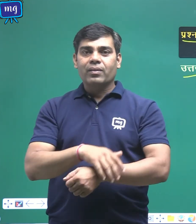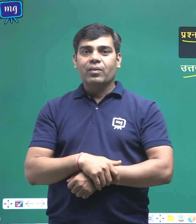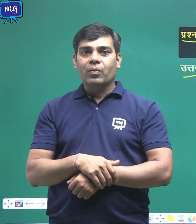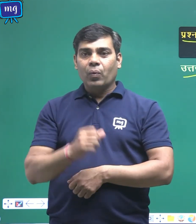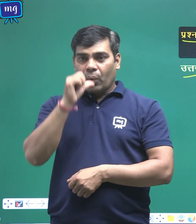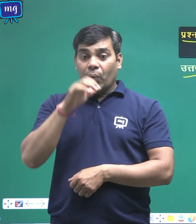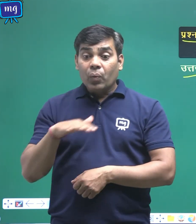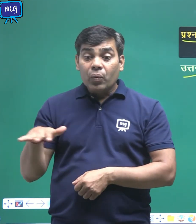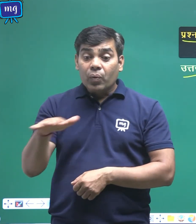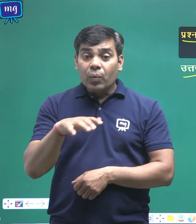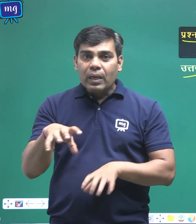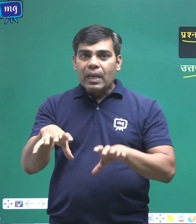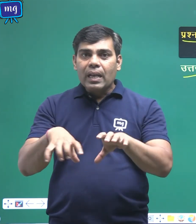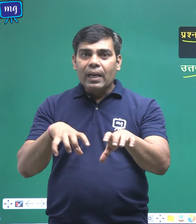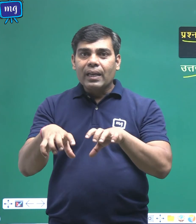झीलों की नगरी,